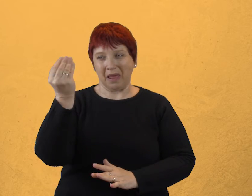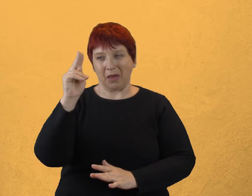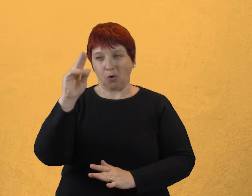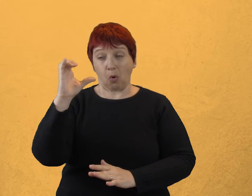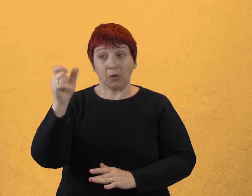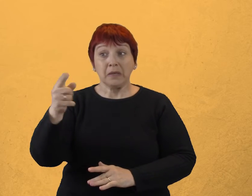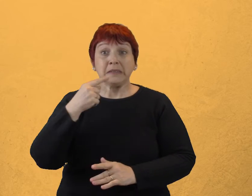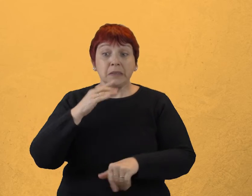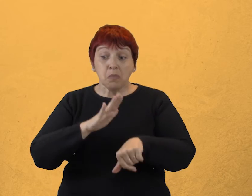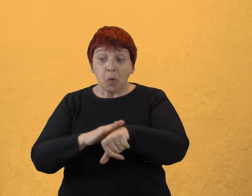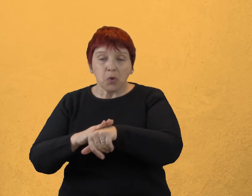para la escena final.